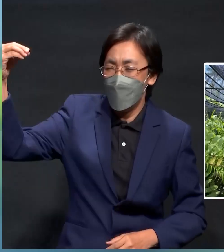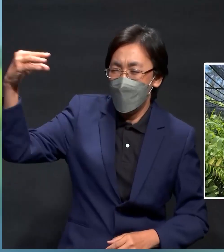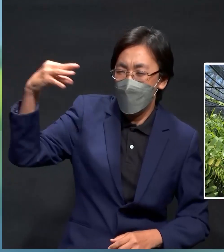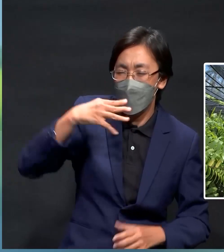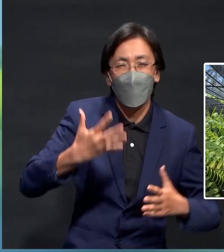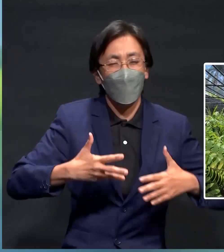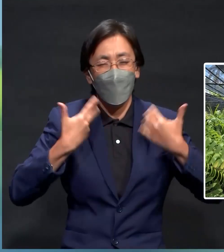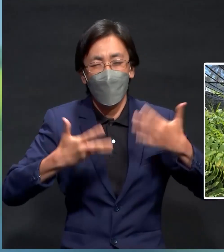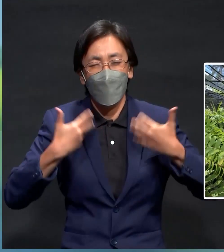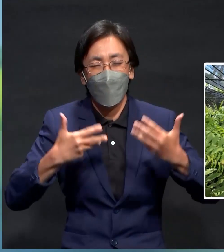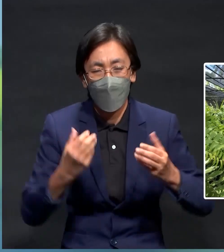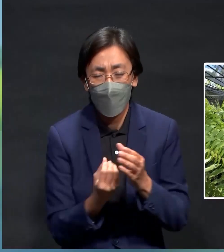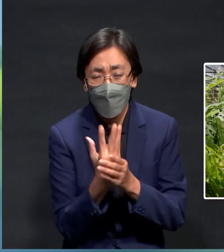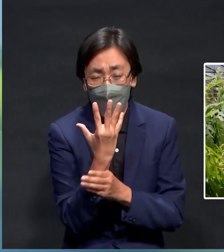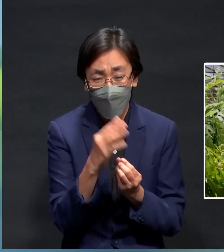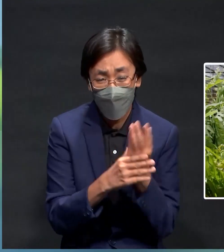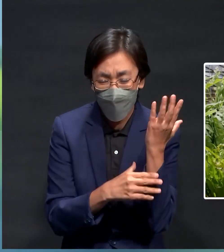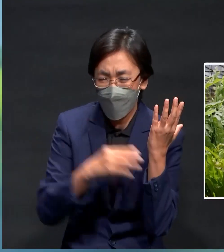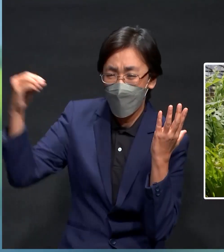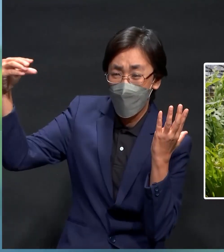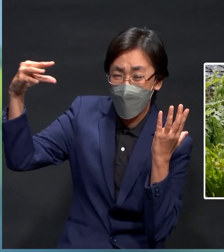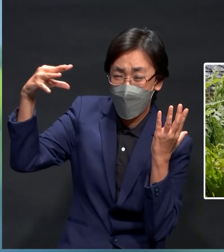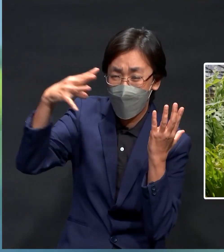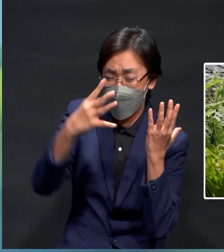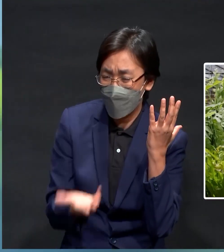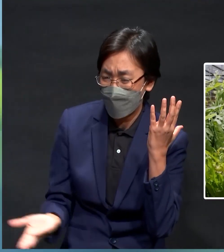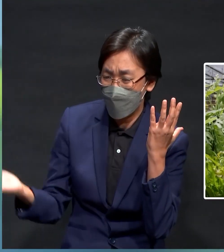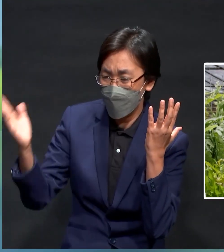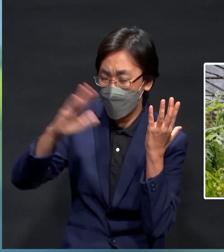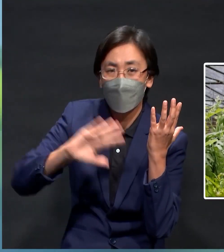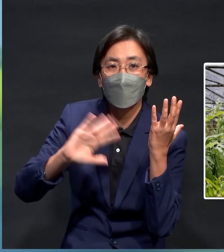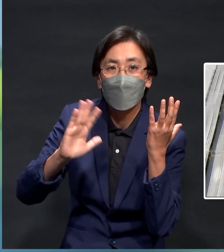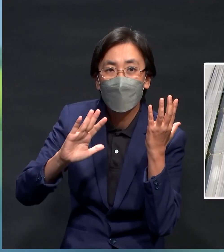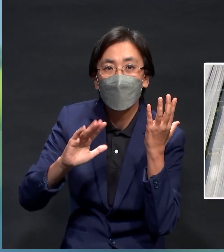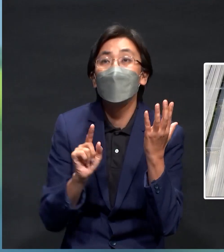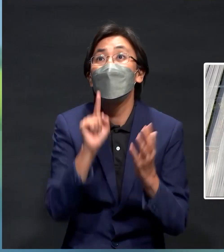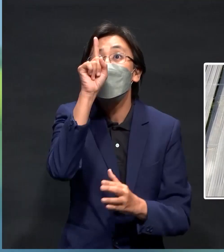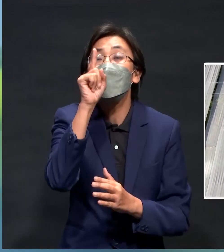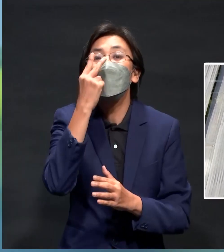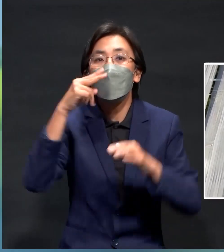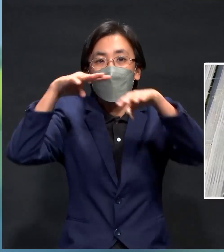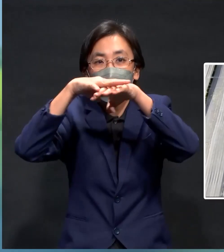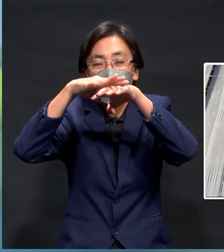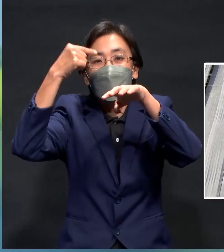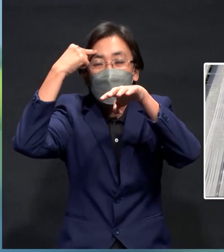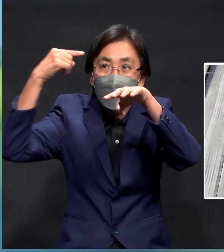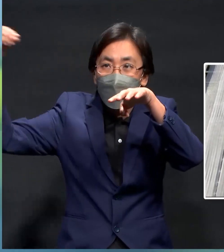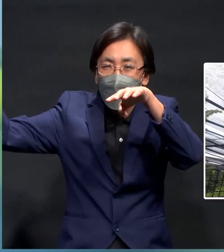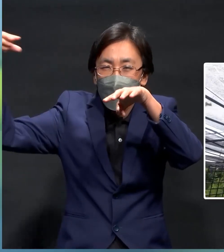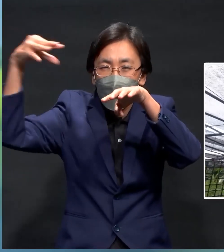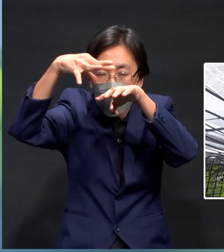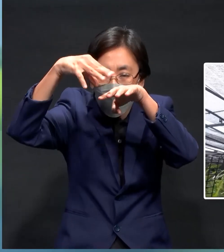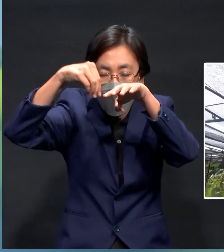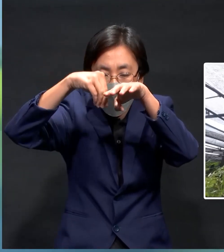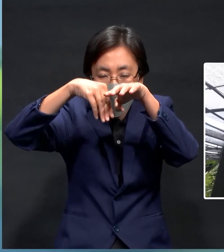และตัวต้ไม้เองเไม่ต้กแงแดดโดยตรงตลดทงวนเราจึจำเปตดีแซแนด้านบนที่เราเห็นเปแแนสีดำเพื่อกองแสงลงมา